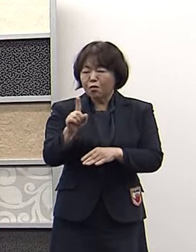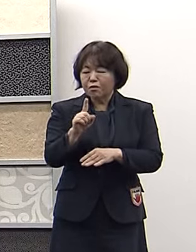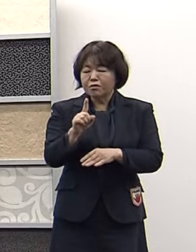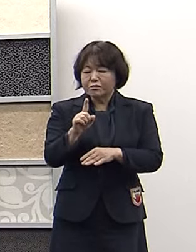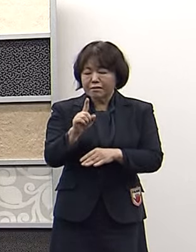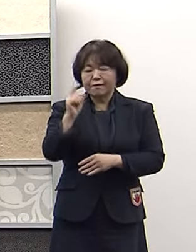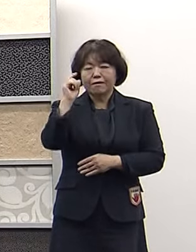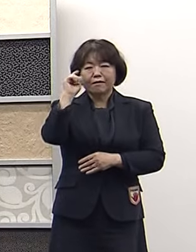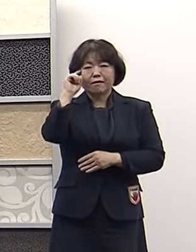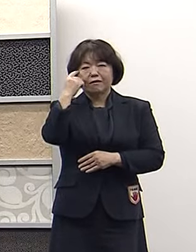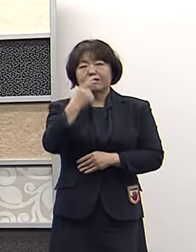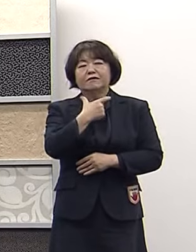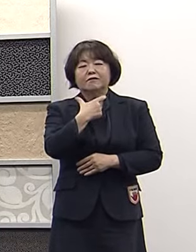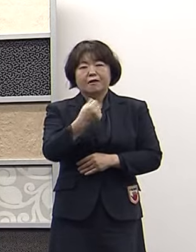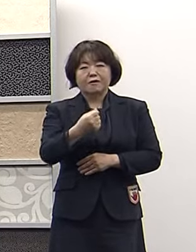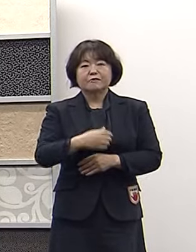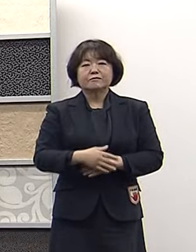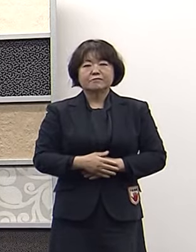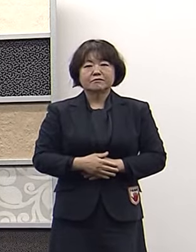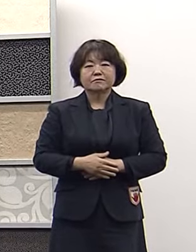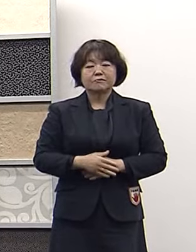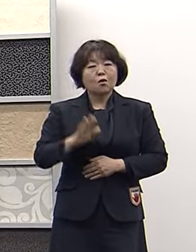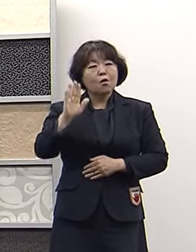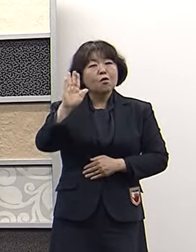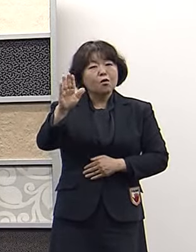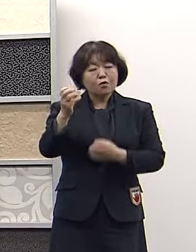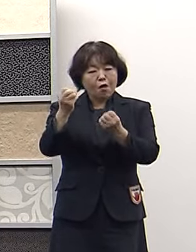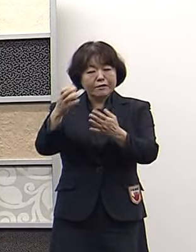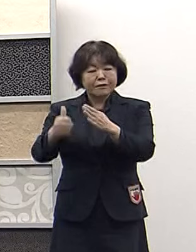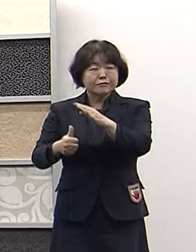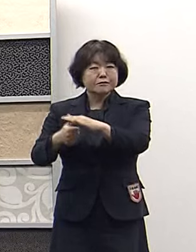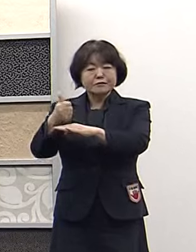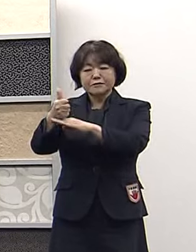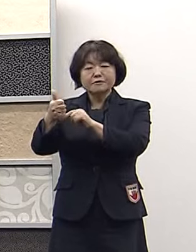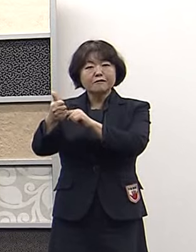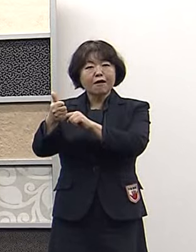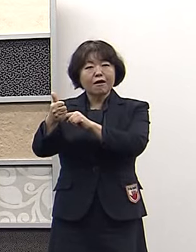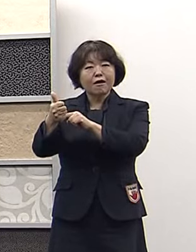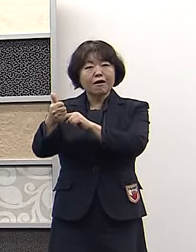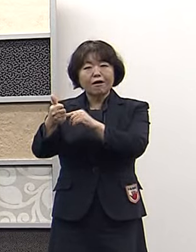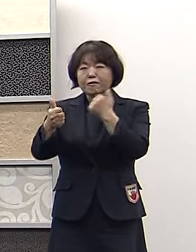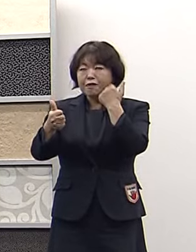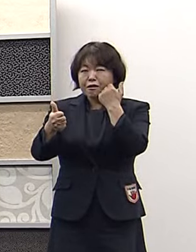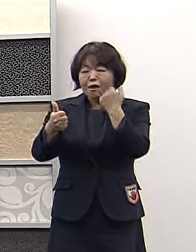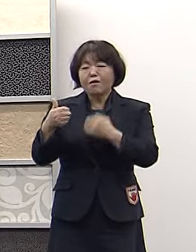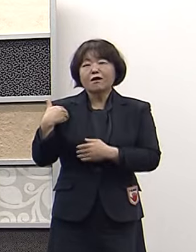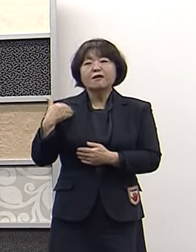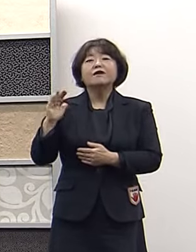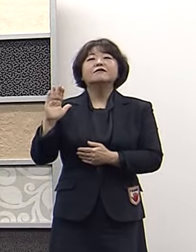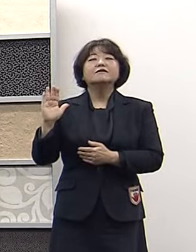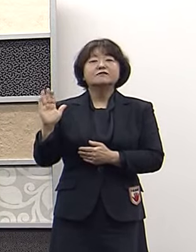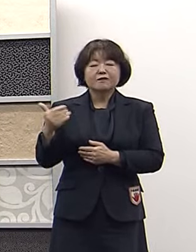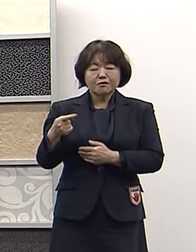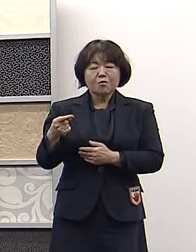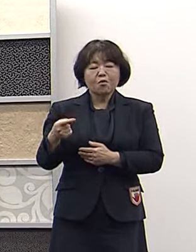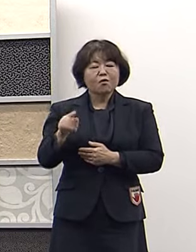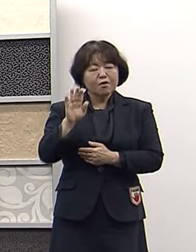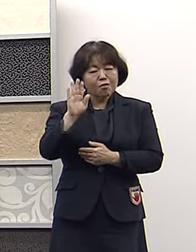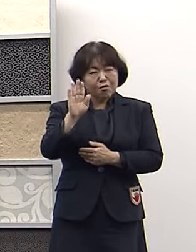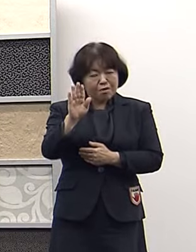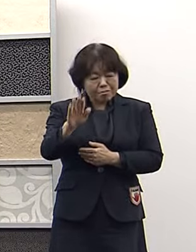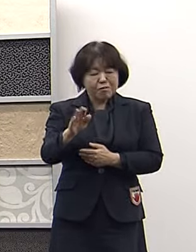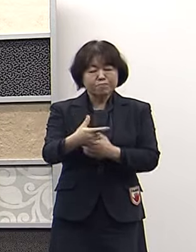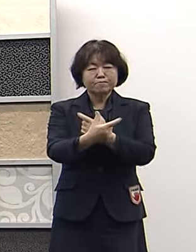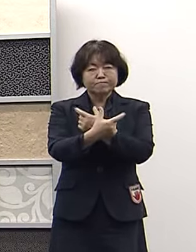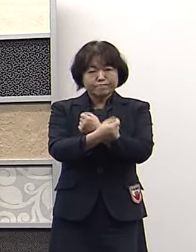まあ、これはまあ、どなたが知事であろうともですね、やるべき話ですし、これをしっかり、まあ、今まで以上にアクセルを